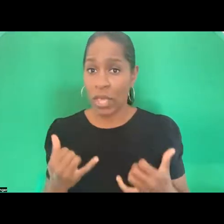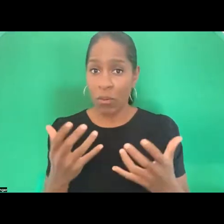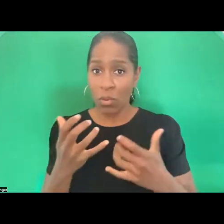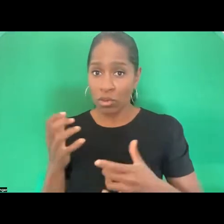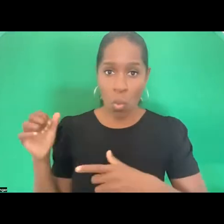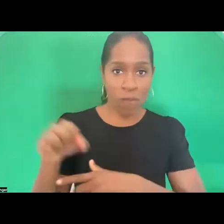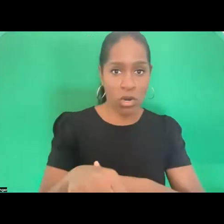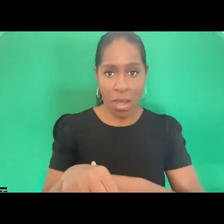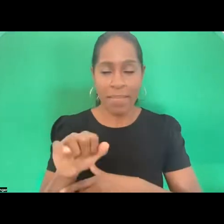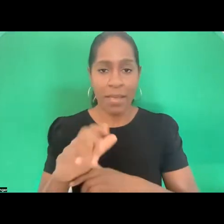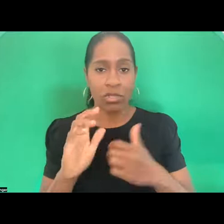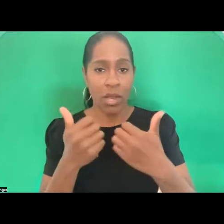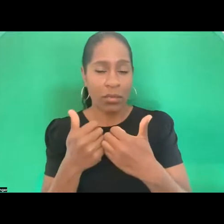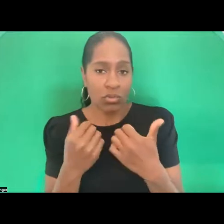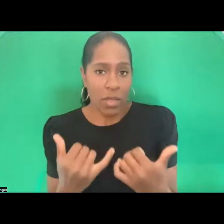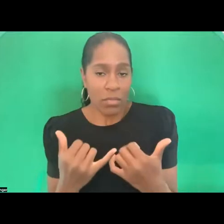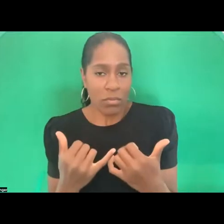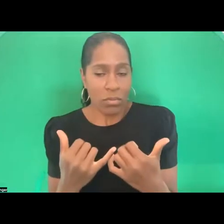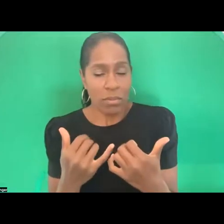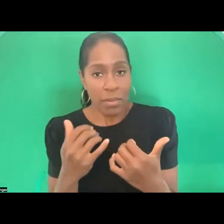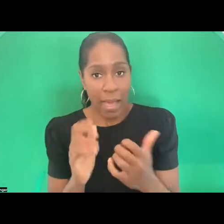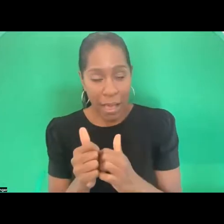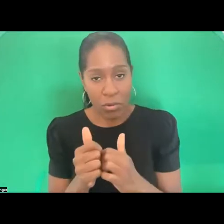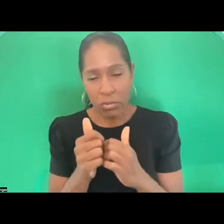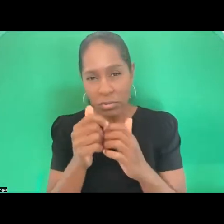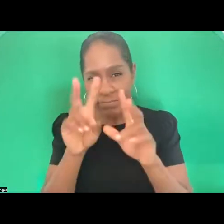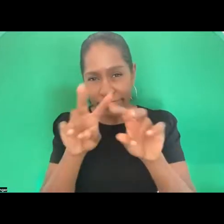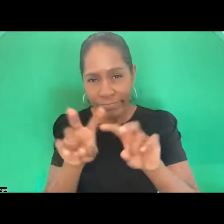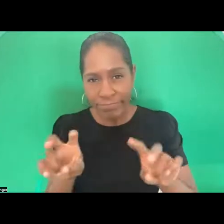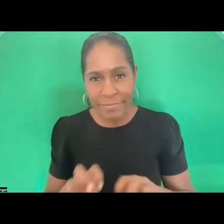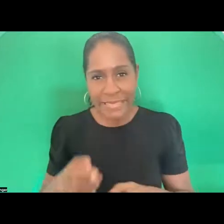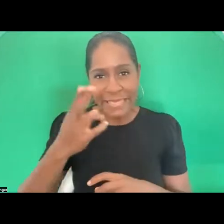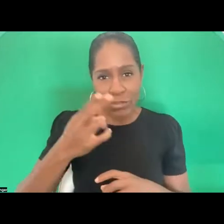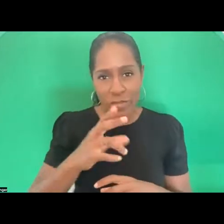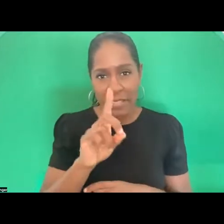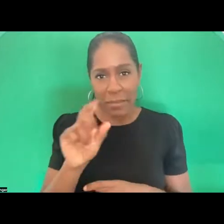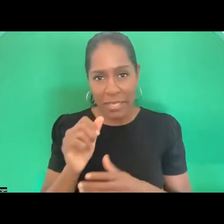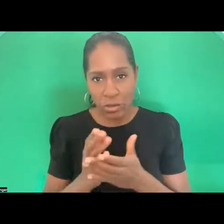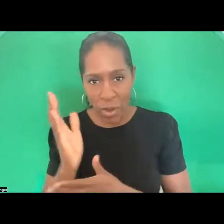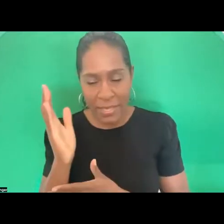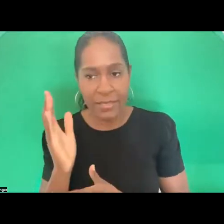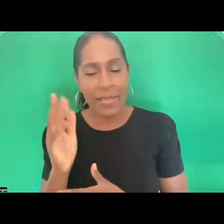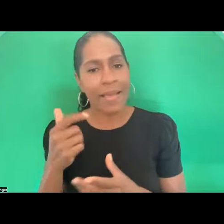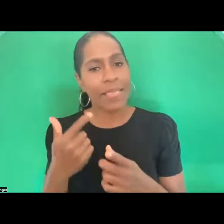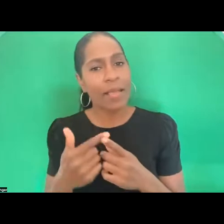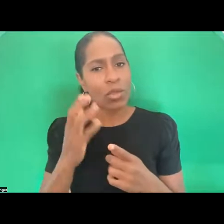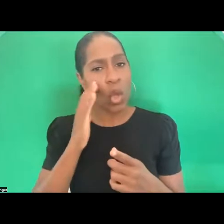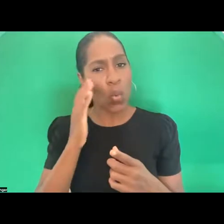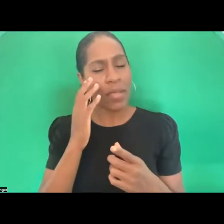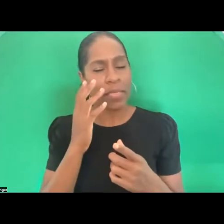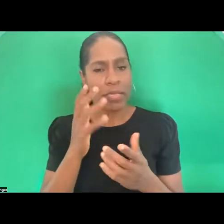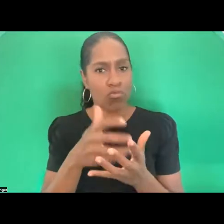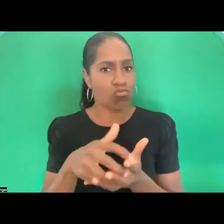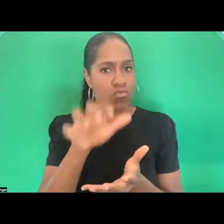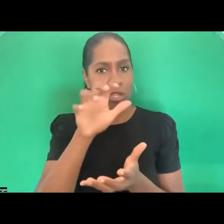superamos ese desafío juntos explorando la historia de los derechos de capacidades y todos los recursos que tenemos a los que debemos tener acceso